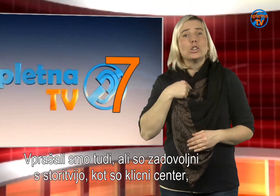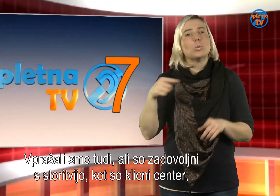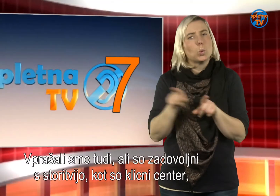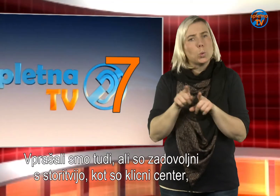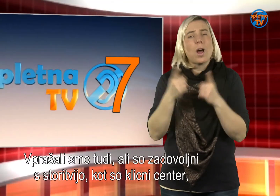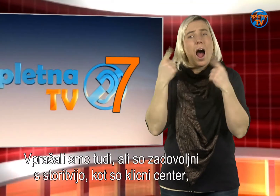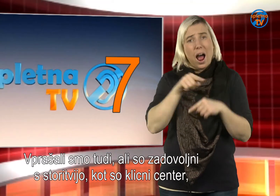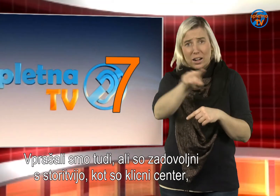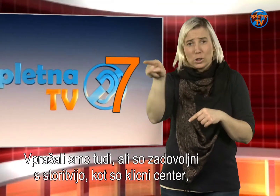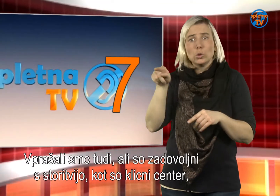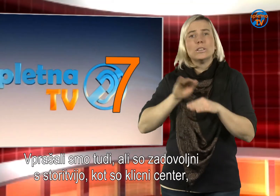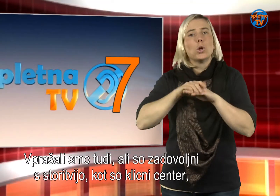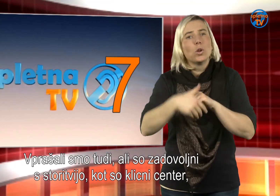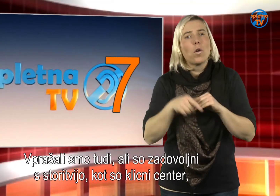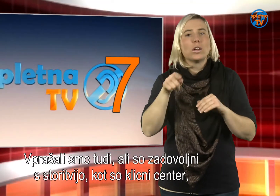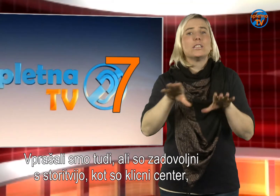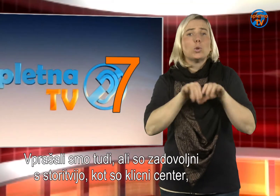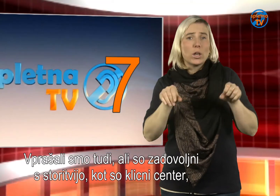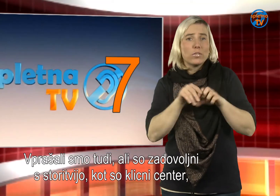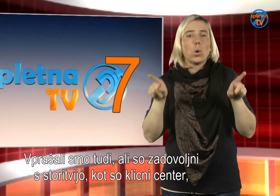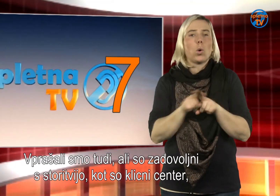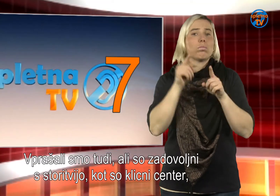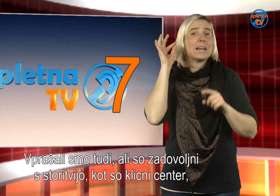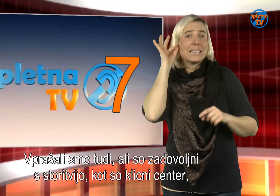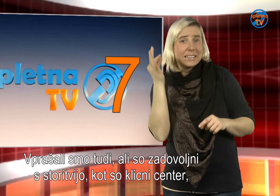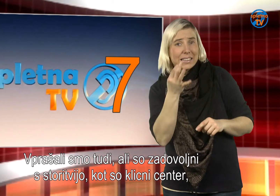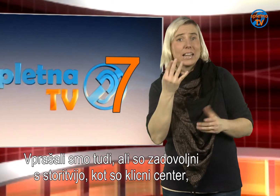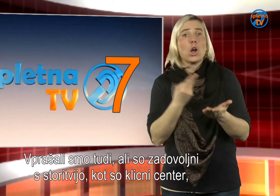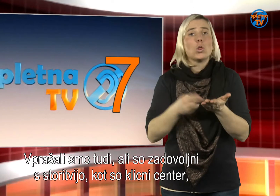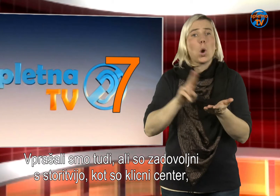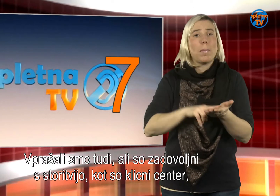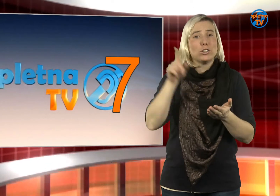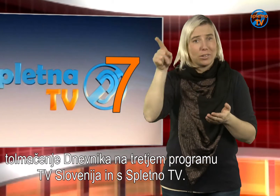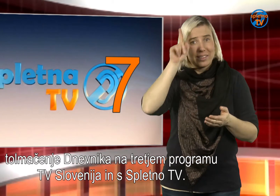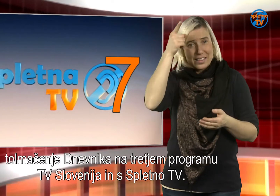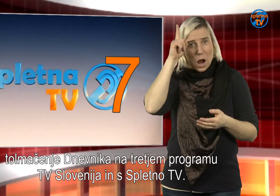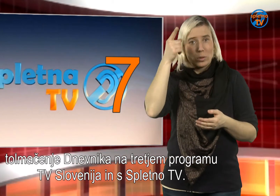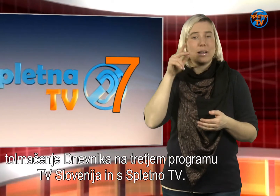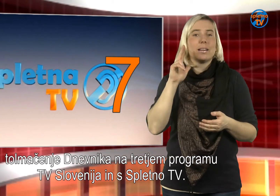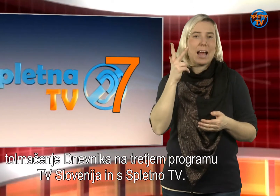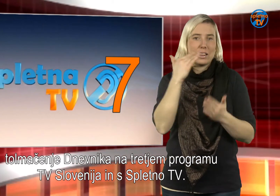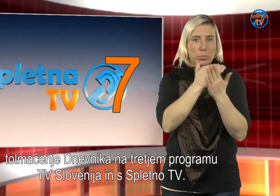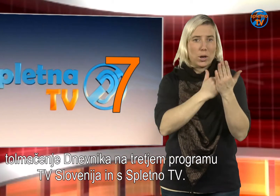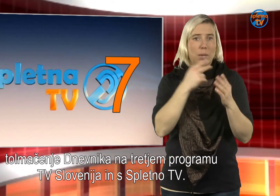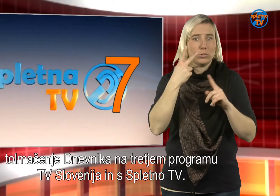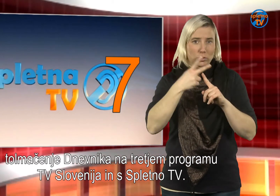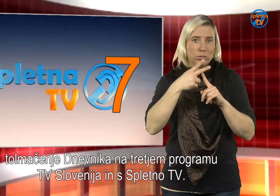Vprašali smo tudi, ali so zadovoljni s storitvijo, kot so klicni center, tolmačenje dnevnika na 3. programu